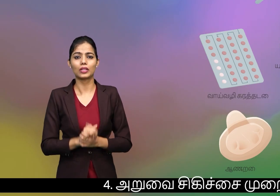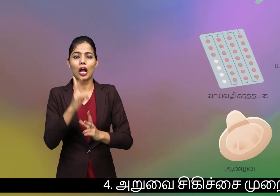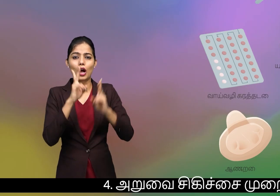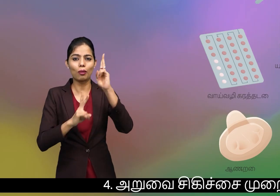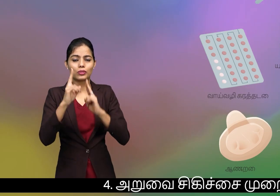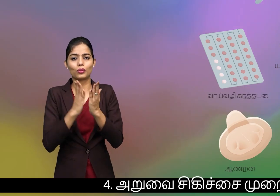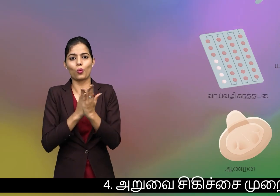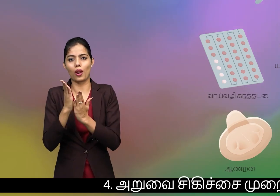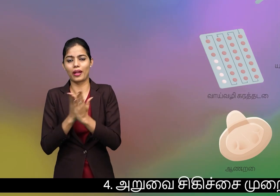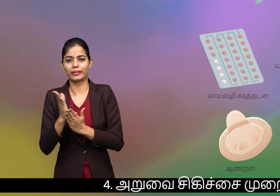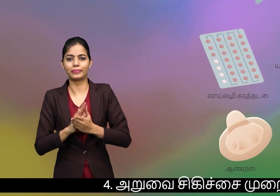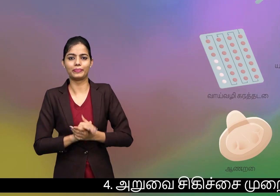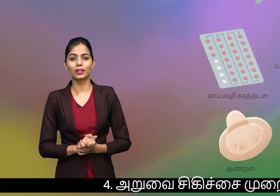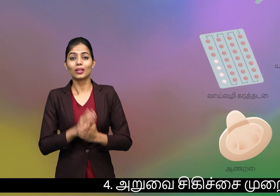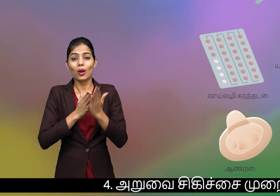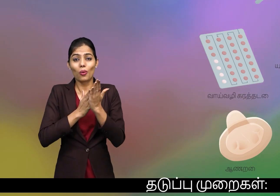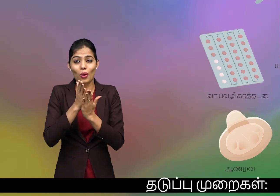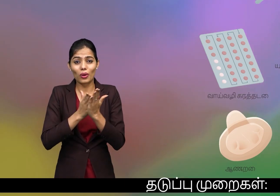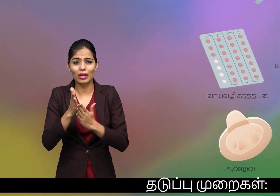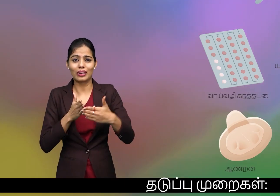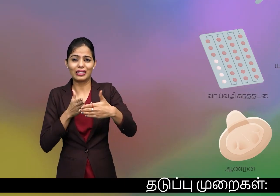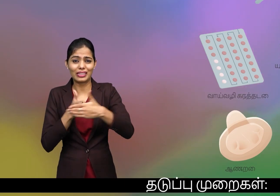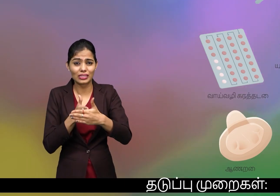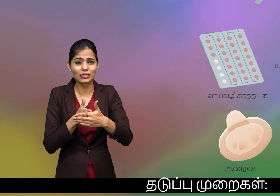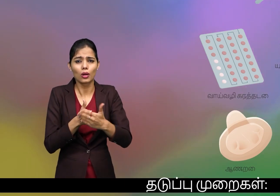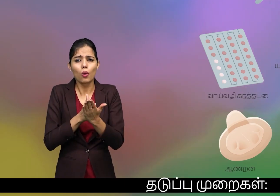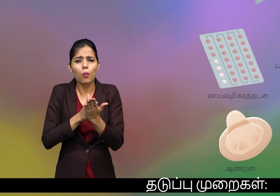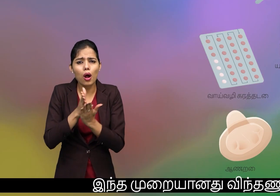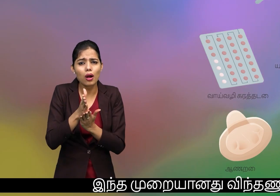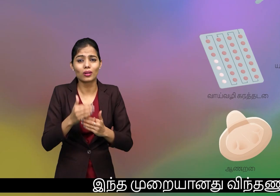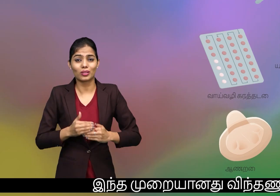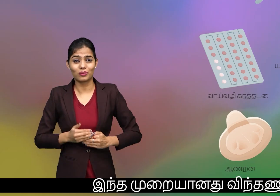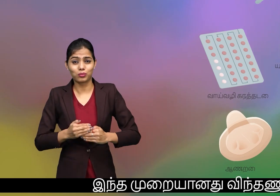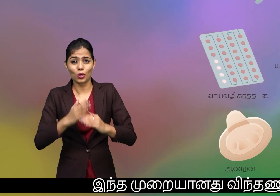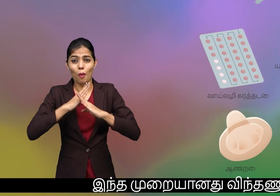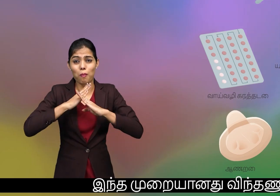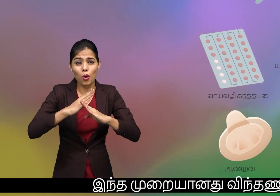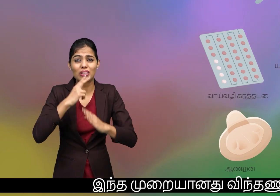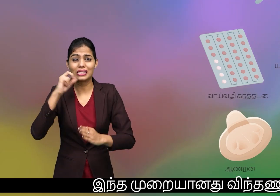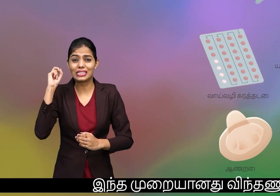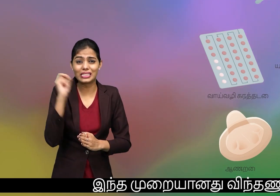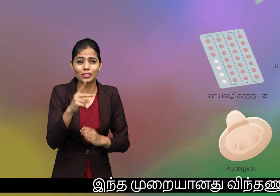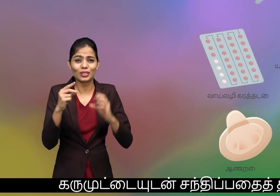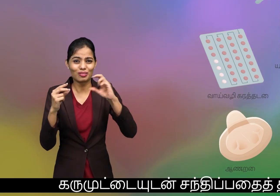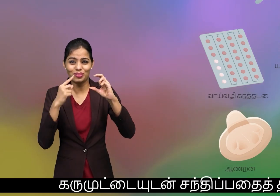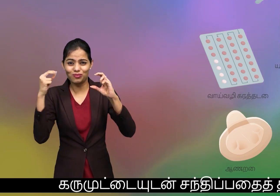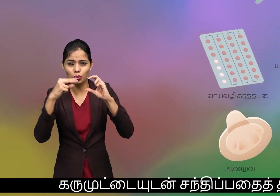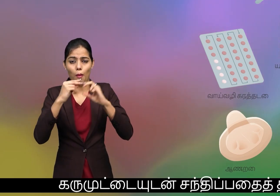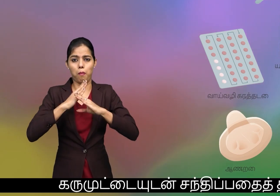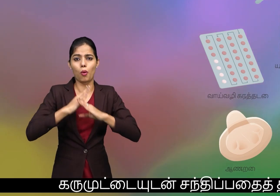அறுவை சிகிச்சை முறைகள். கருத்தடை முறைகள்: இந்த முறையானது விந்தணுக்கள் கருமுட்டையுடன்